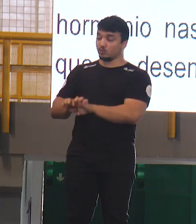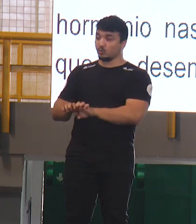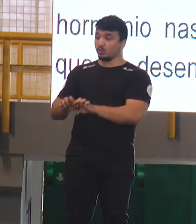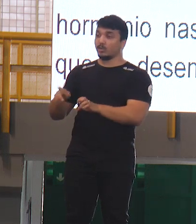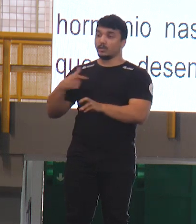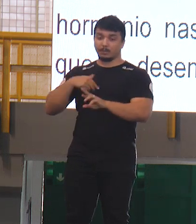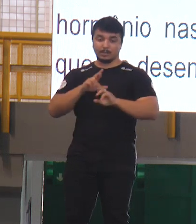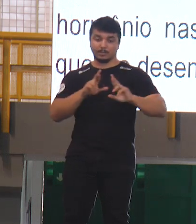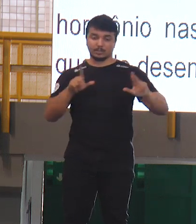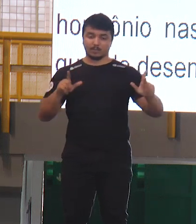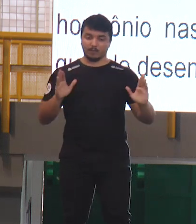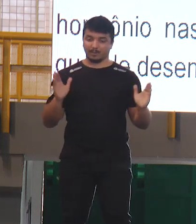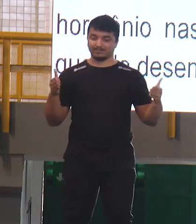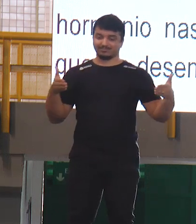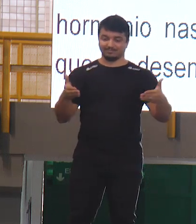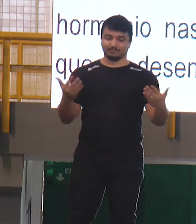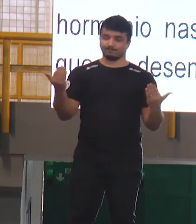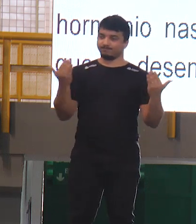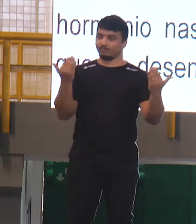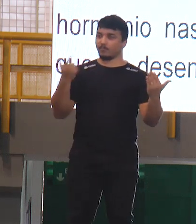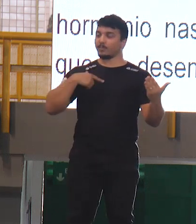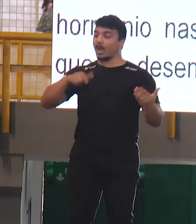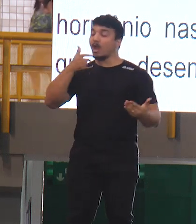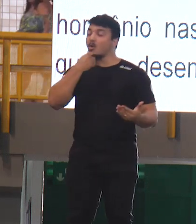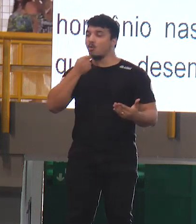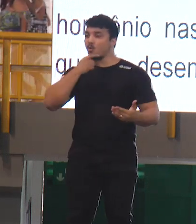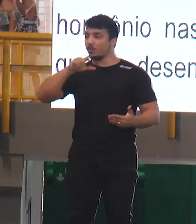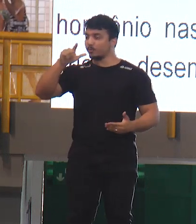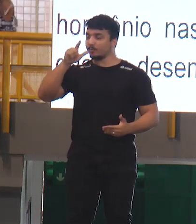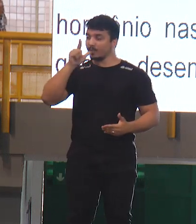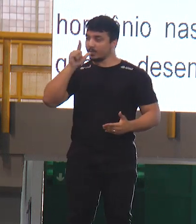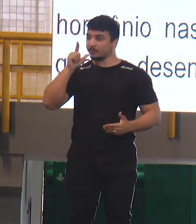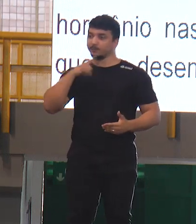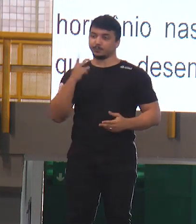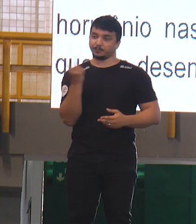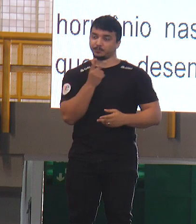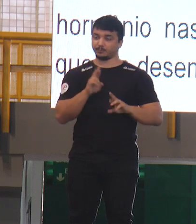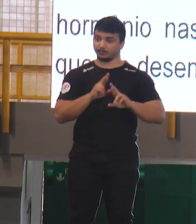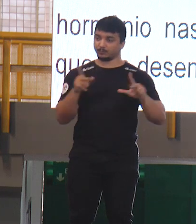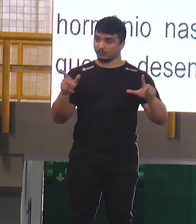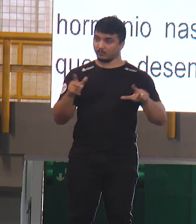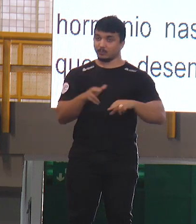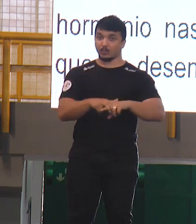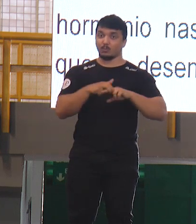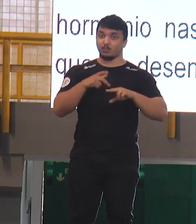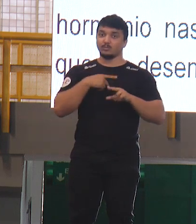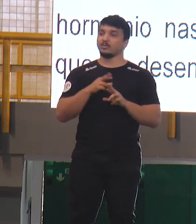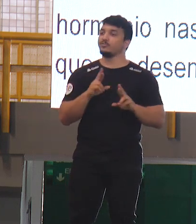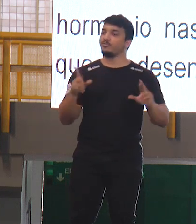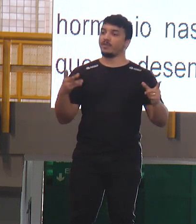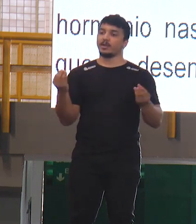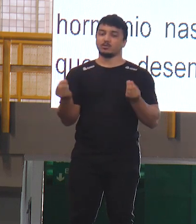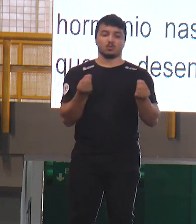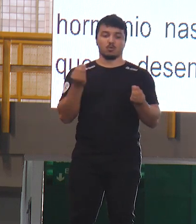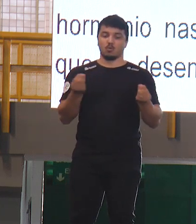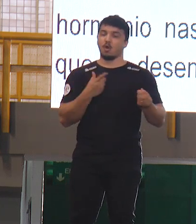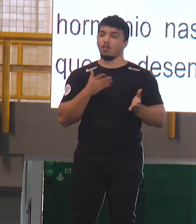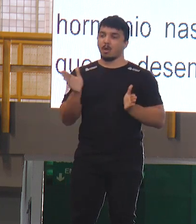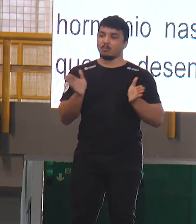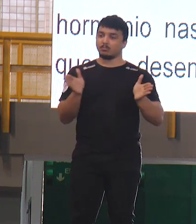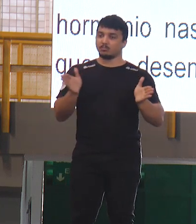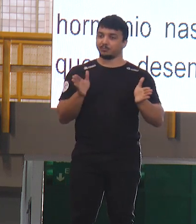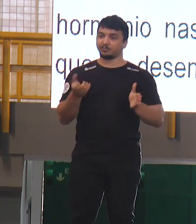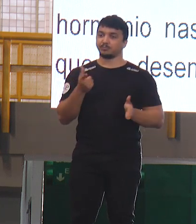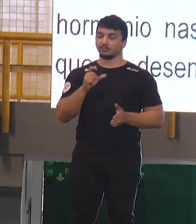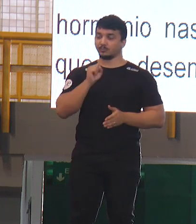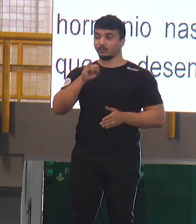a diferenciação para o sexo masculino, ok? Então o que vai diferenciar vai ser a presença